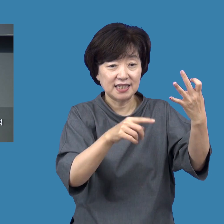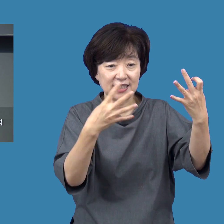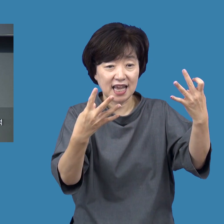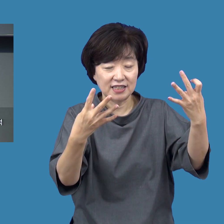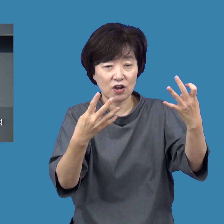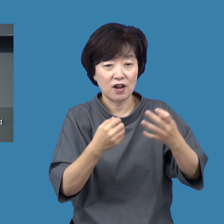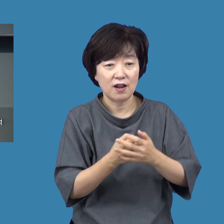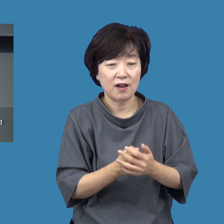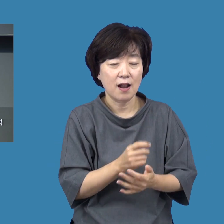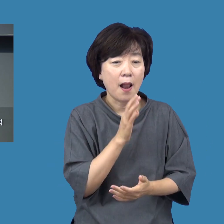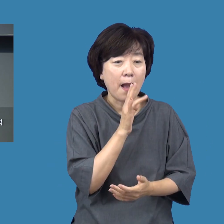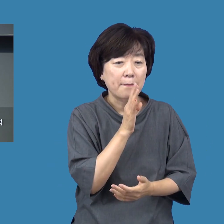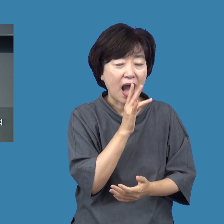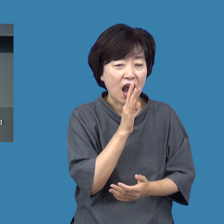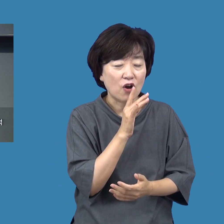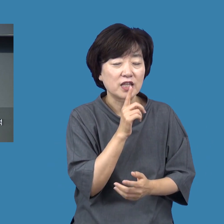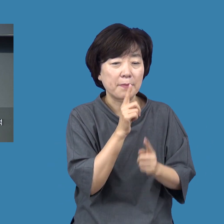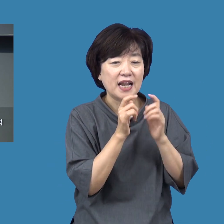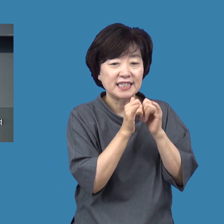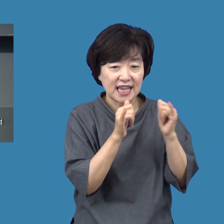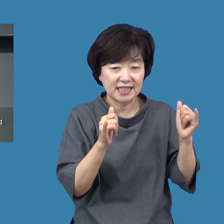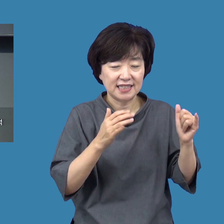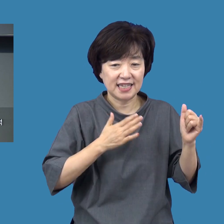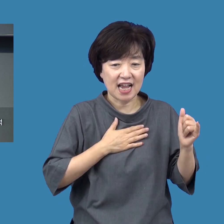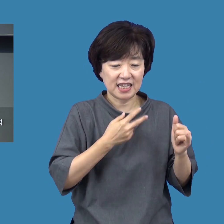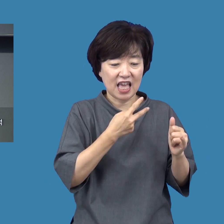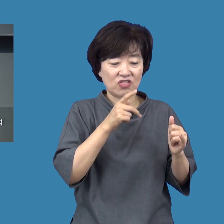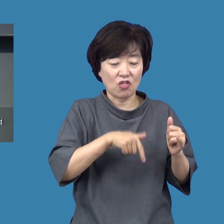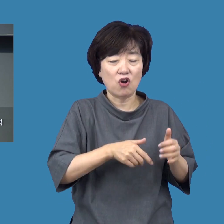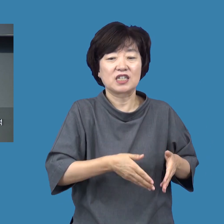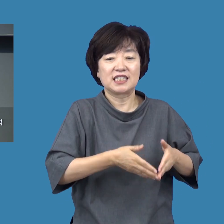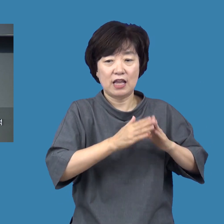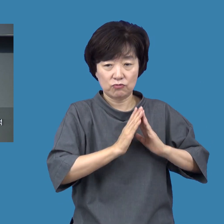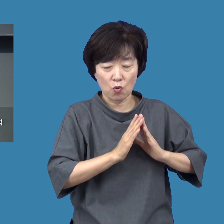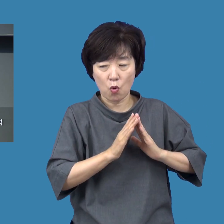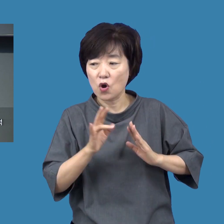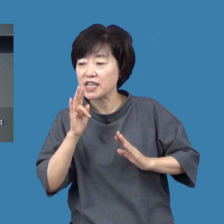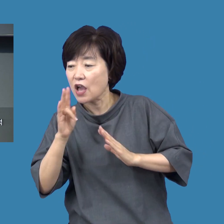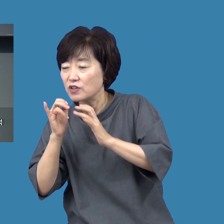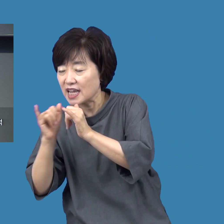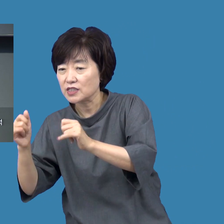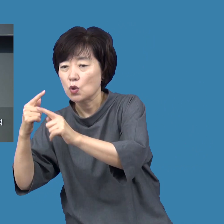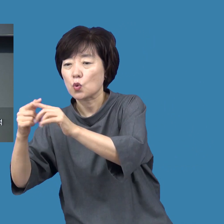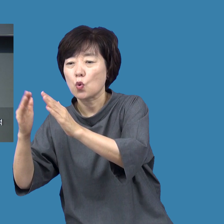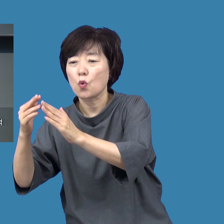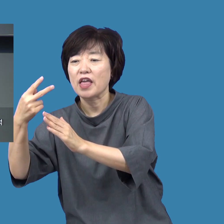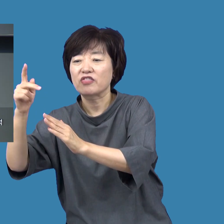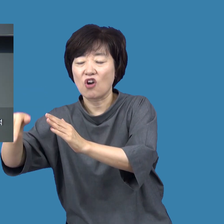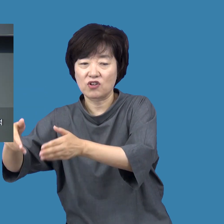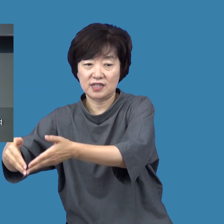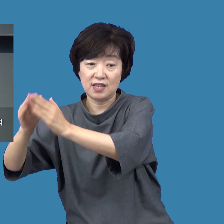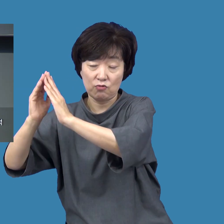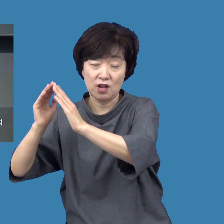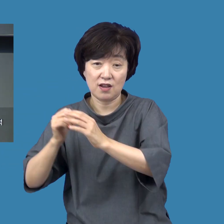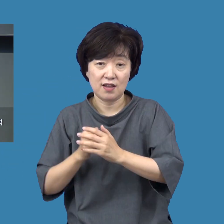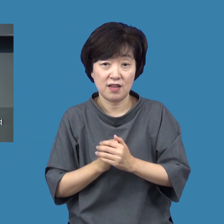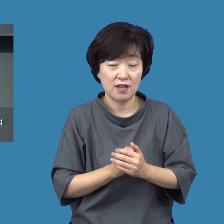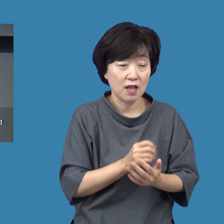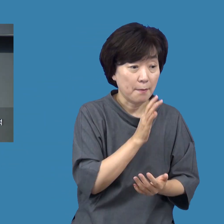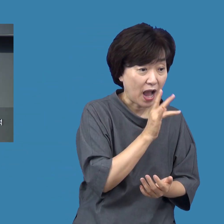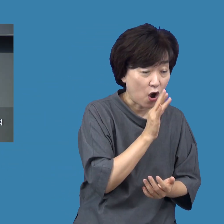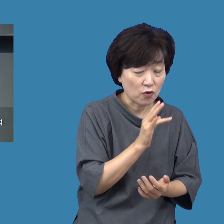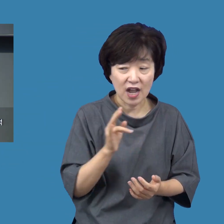읽읍시다. 시작. 방언을 말하는 자는 자기의 덕을 세우고 예언하는 자는 교회의 덕을 세우나니. 자, 방언과 예언의 차이점이